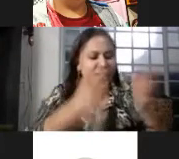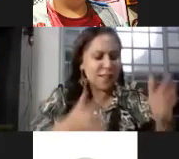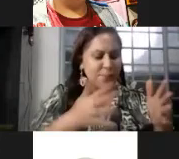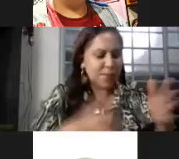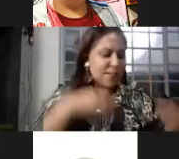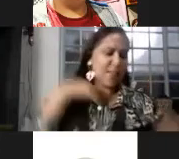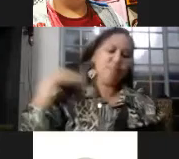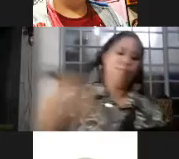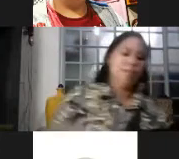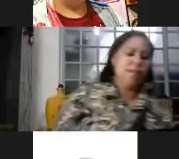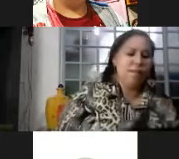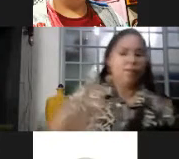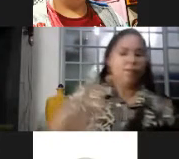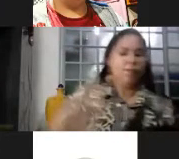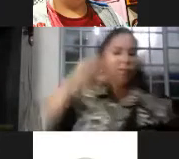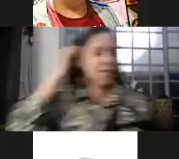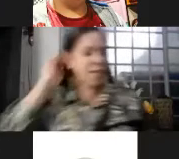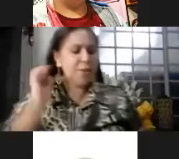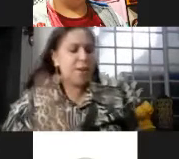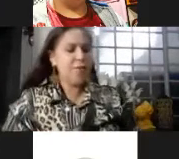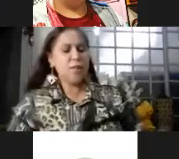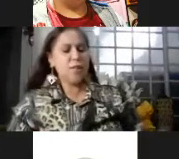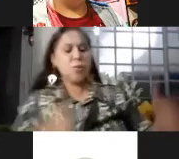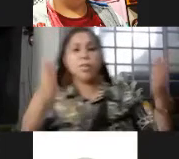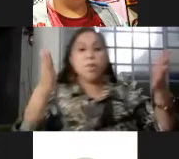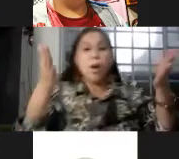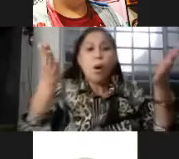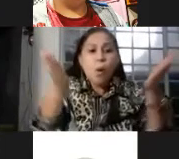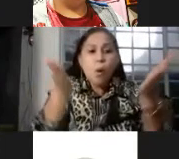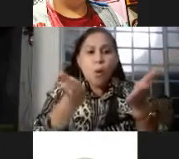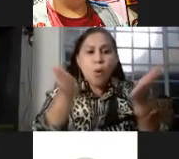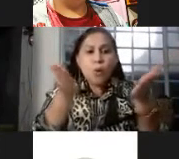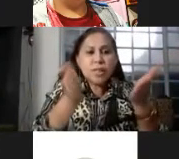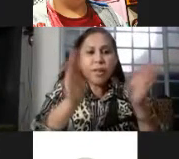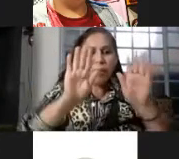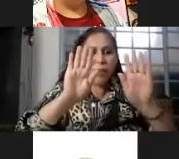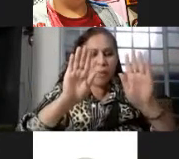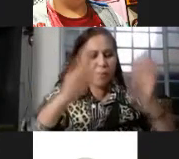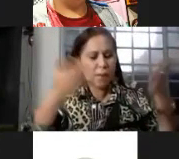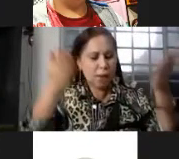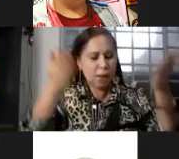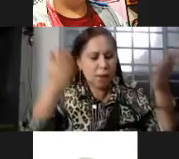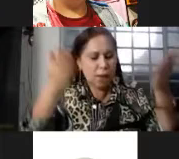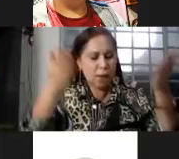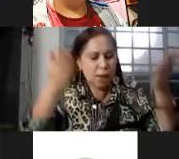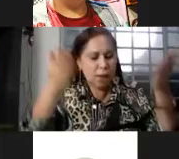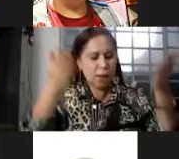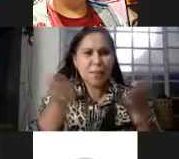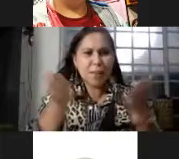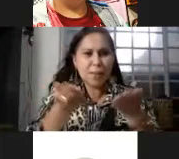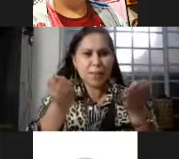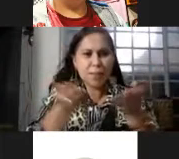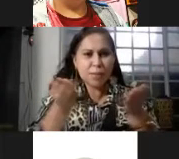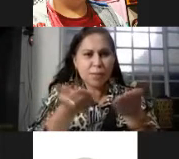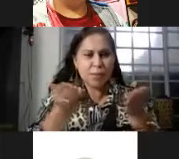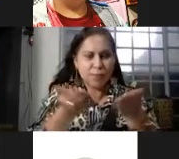em Libras, né? Você sabe onde é a festa hoje? Hoje, ó, mãos em B. Hoje vamos fazer, né?